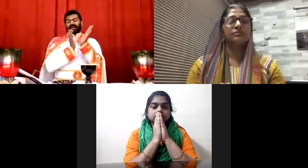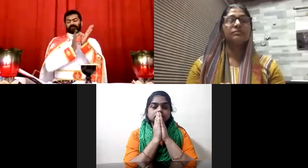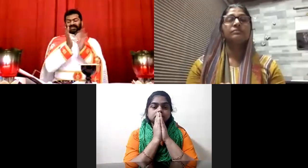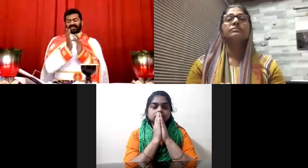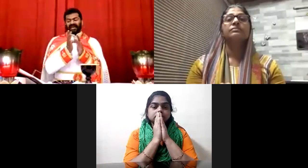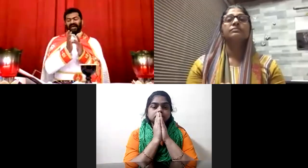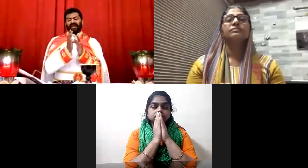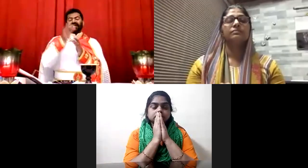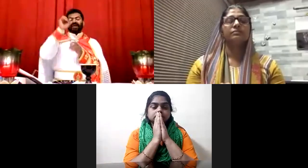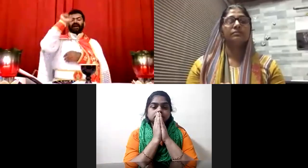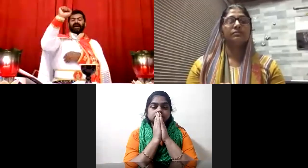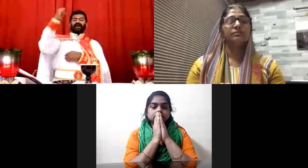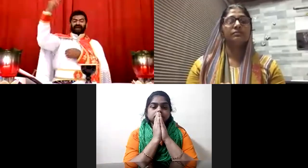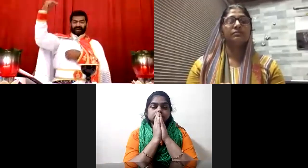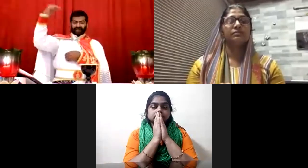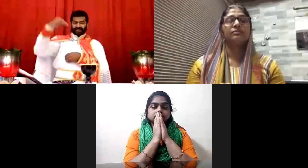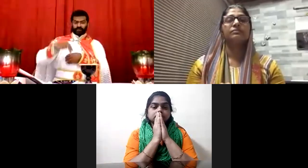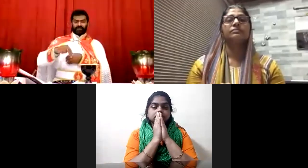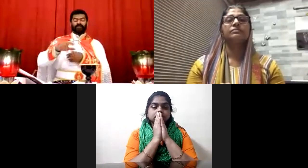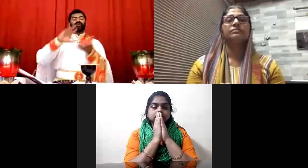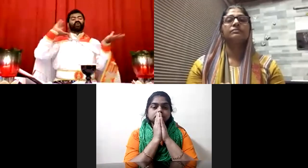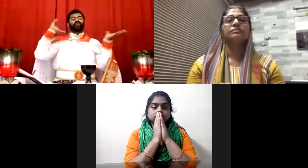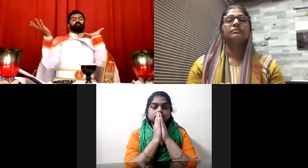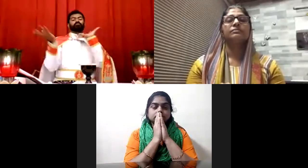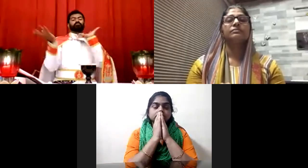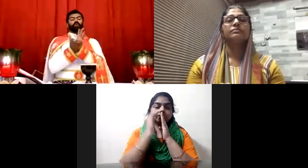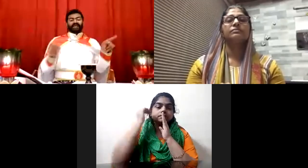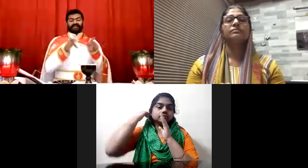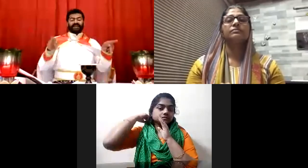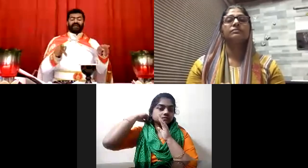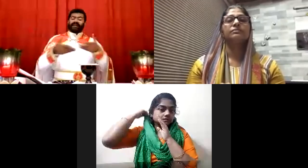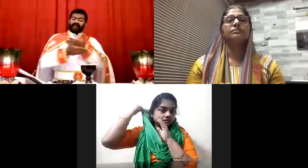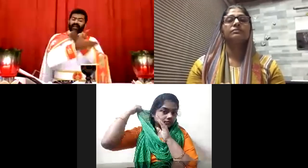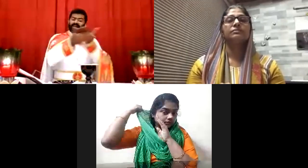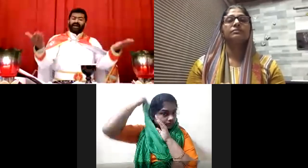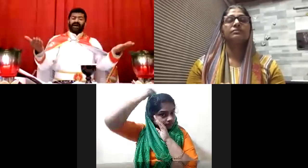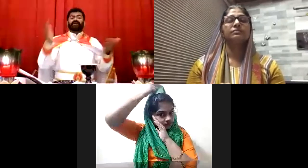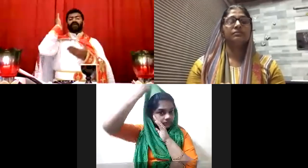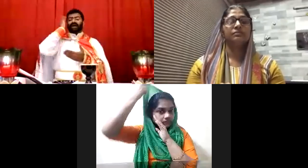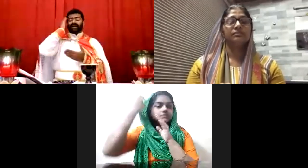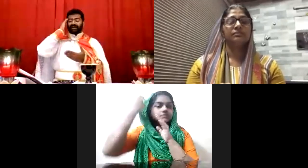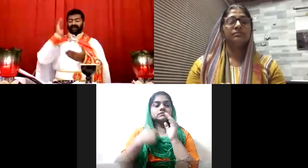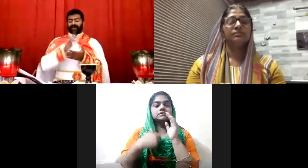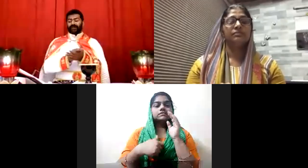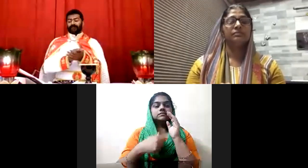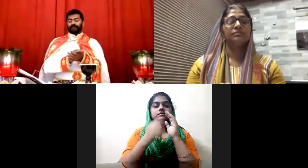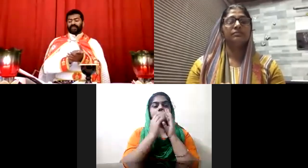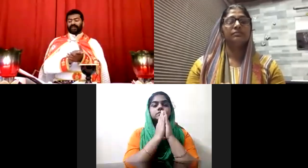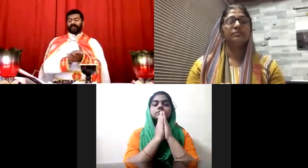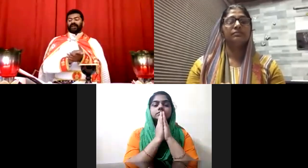പ്രിയപുത്രനായ മിശിഹായെ അങ്ങ് അയച്ചുവെന്നും ഭൂവാസികൾ എല്ലാവരും അറിയട്ടെ.